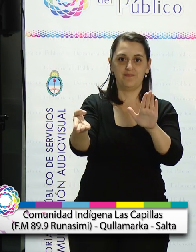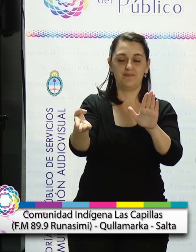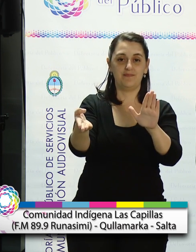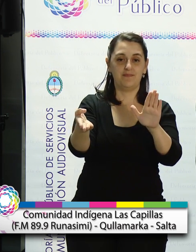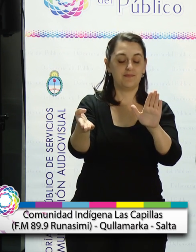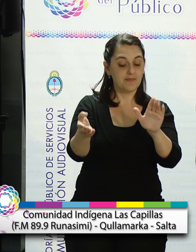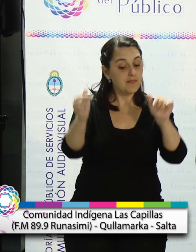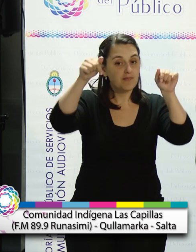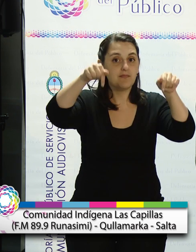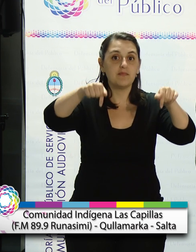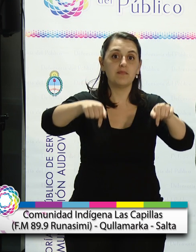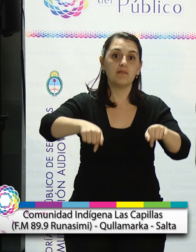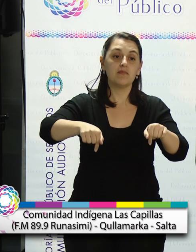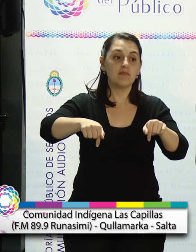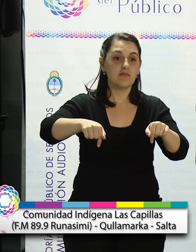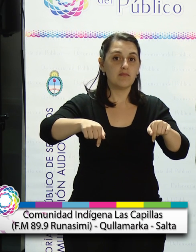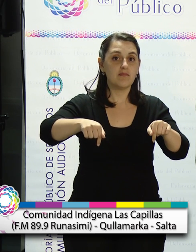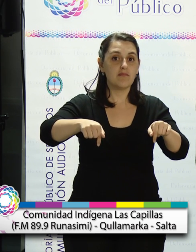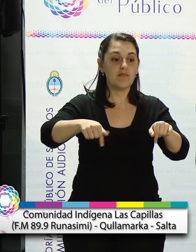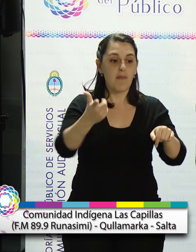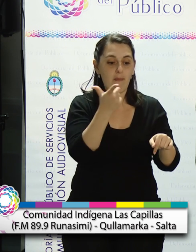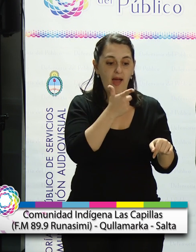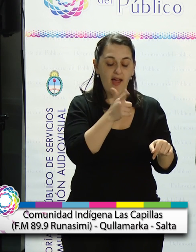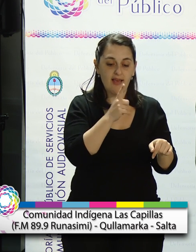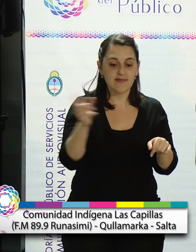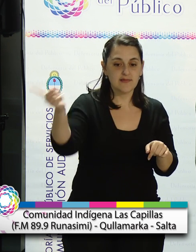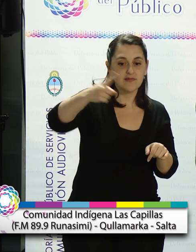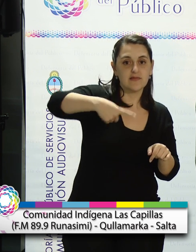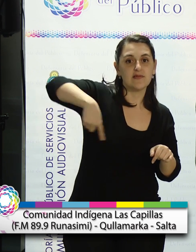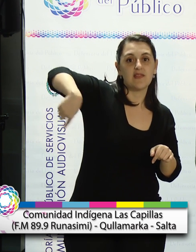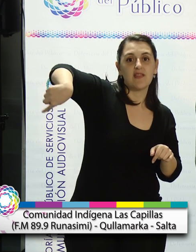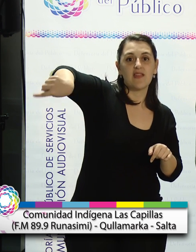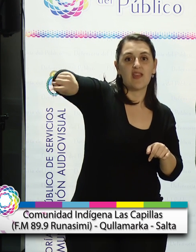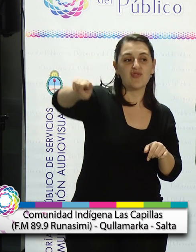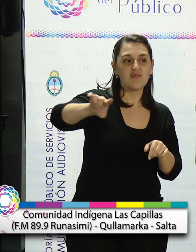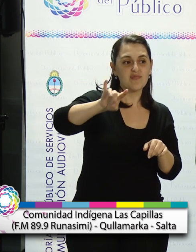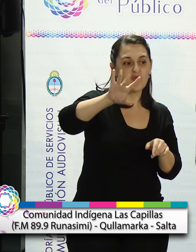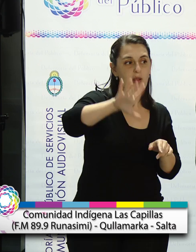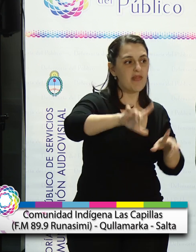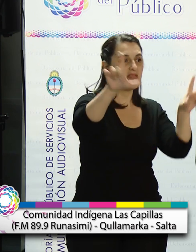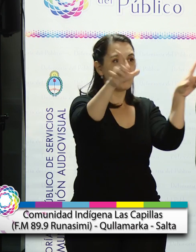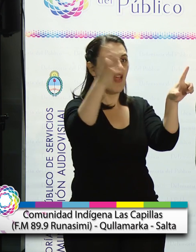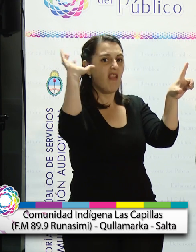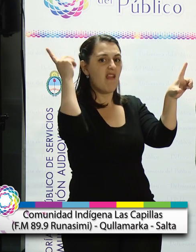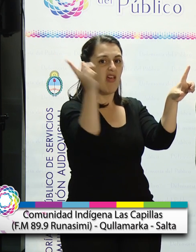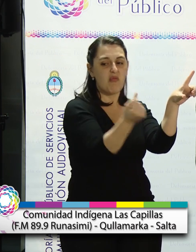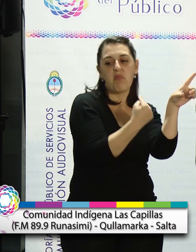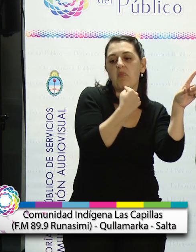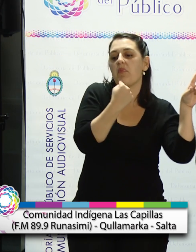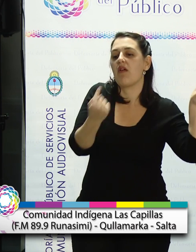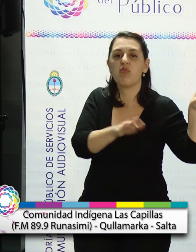Ahora nos quieren o nos convierten en meros consumidores de medios masivos de